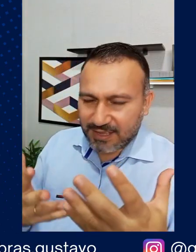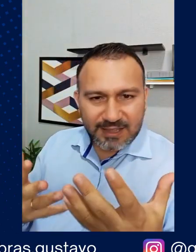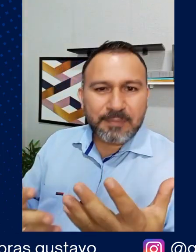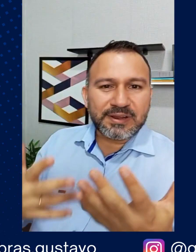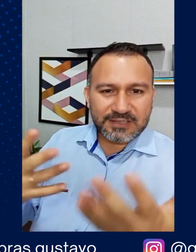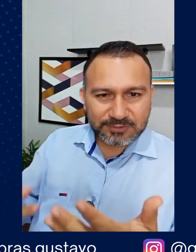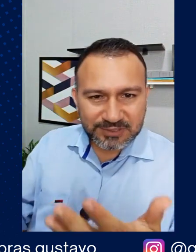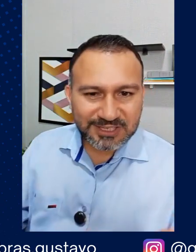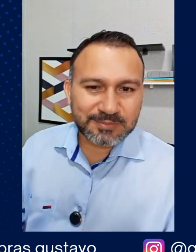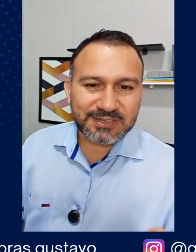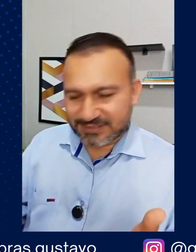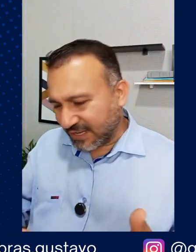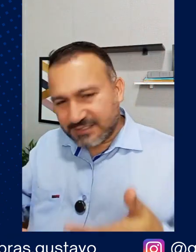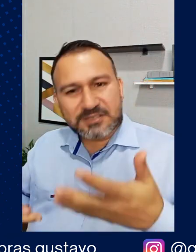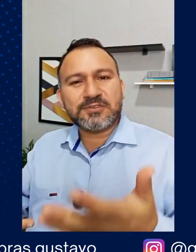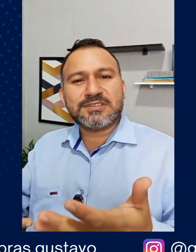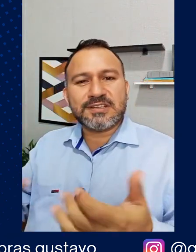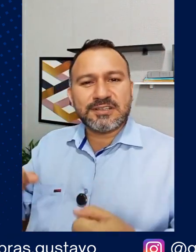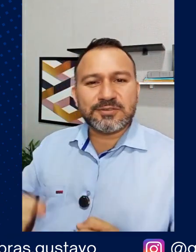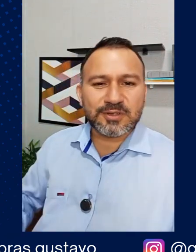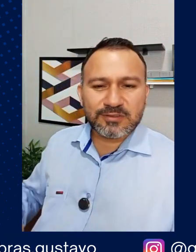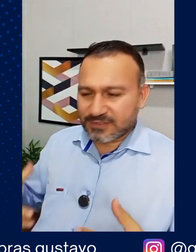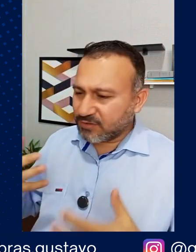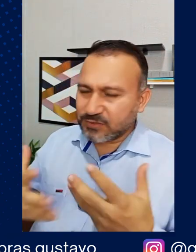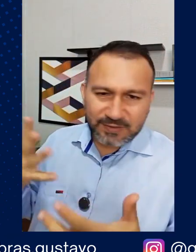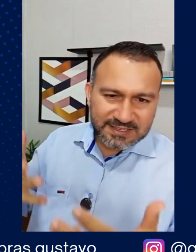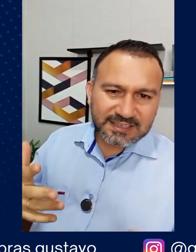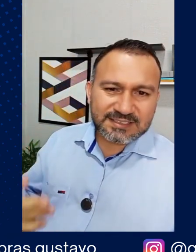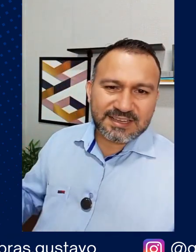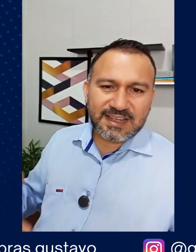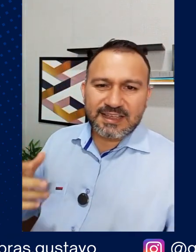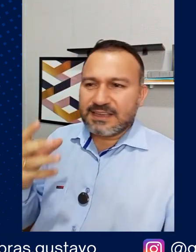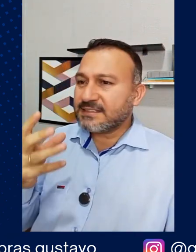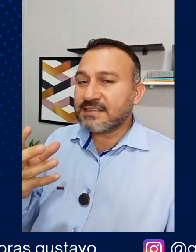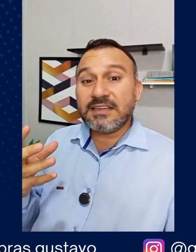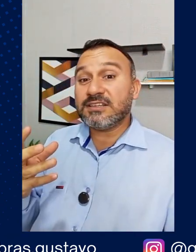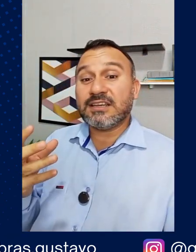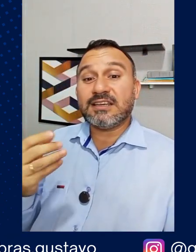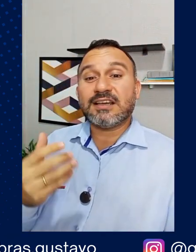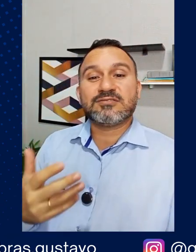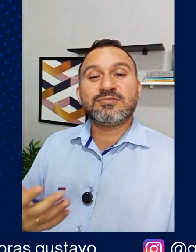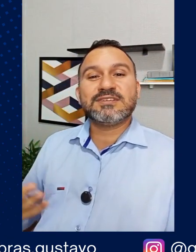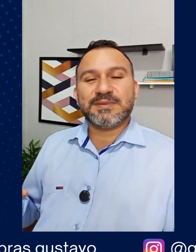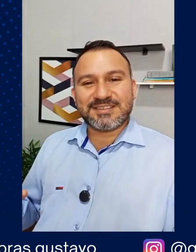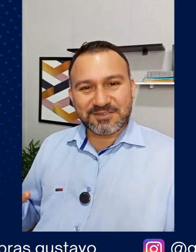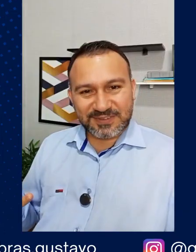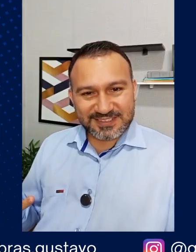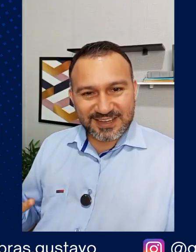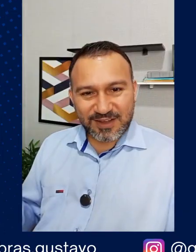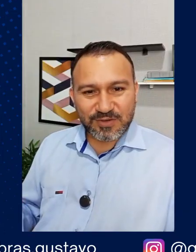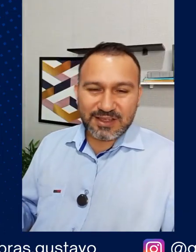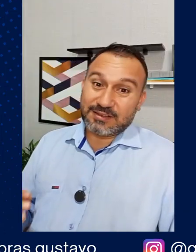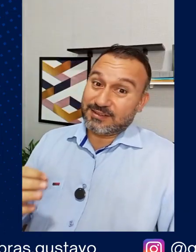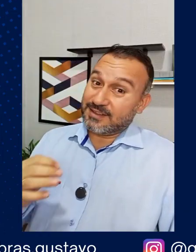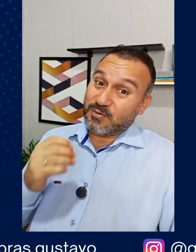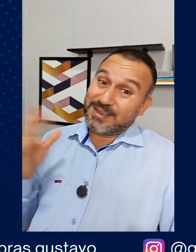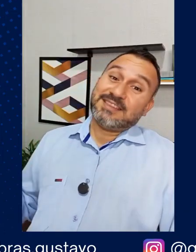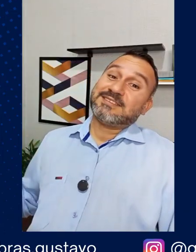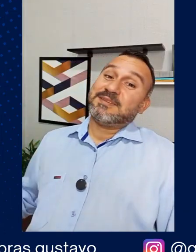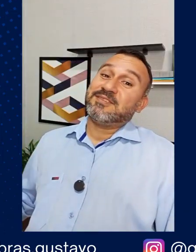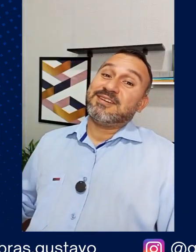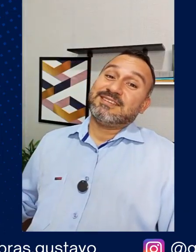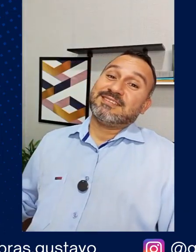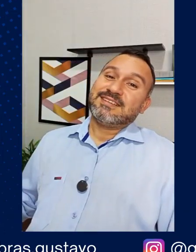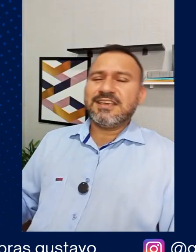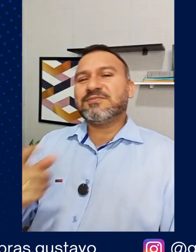que está aprendendo Libras, está se esforçando, você quando vai sinalizar, sente que a sua expressão facial não